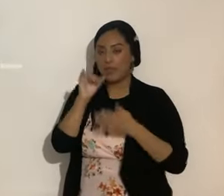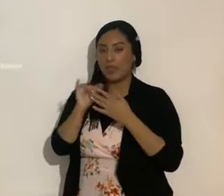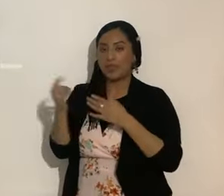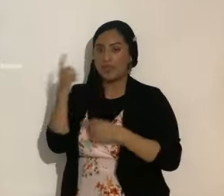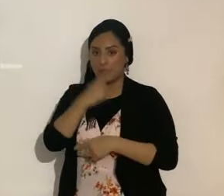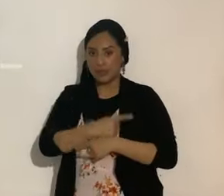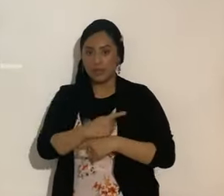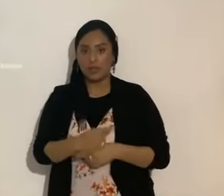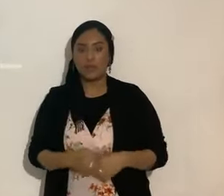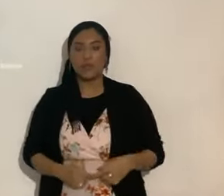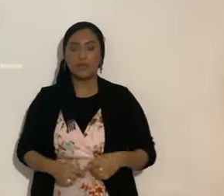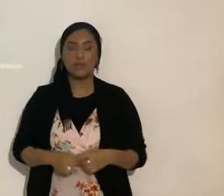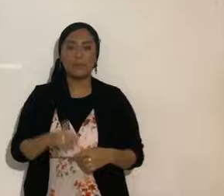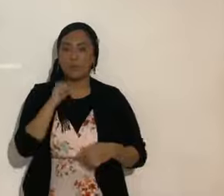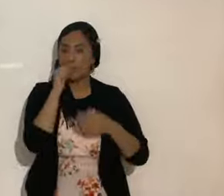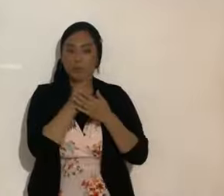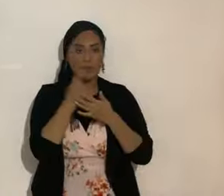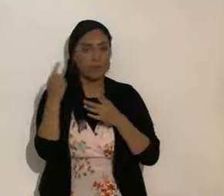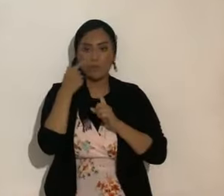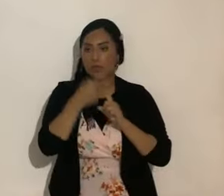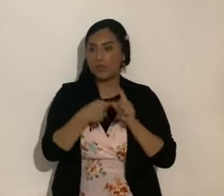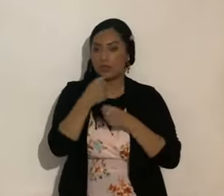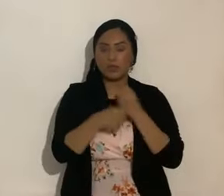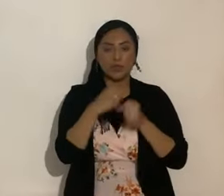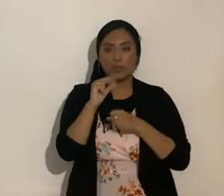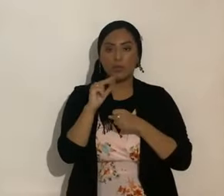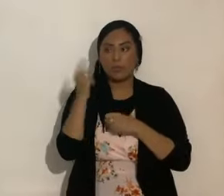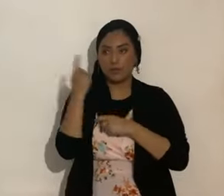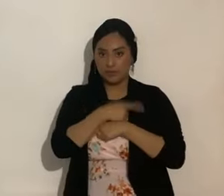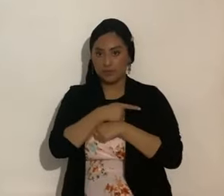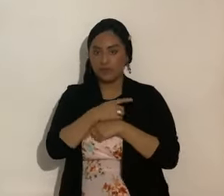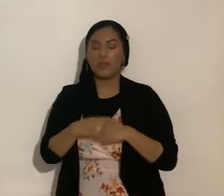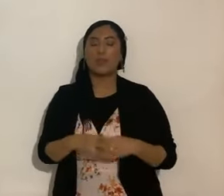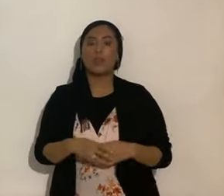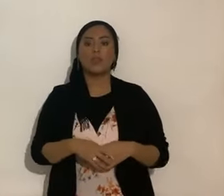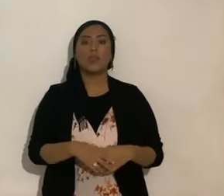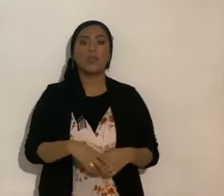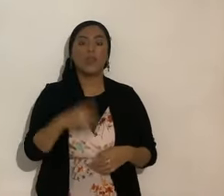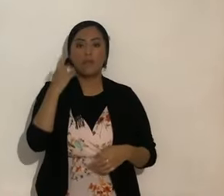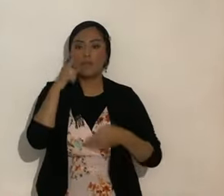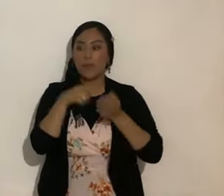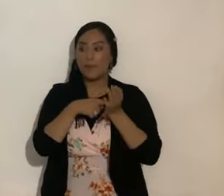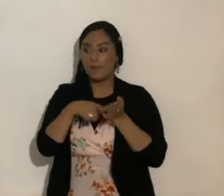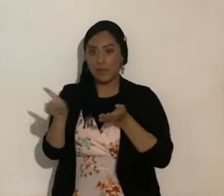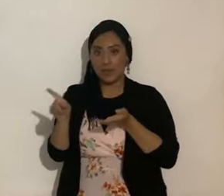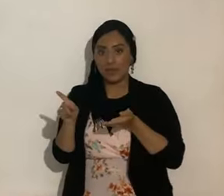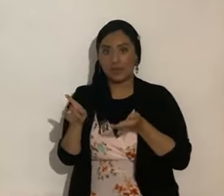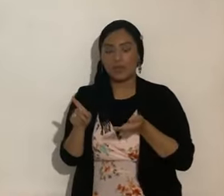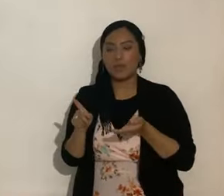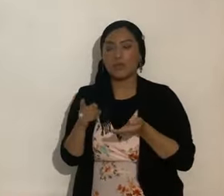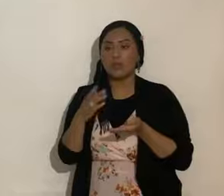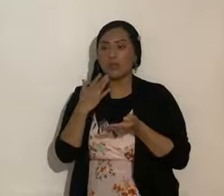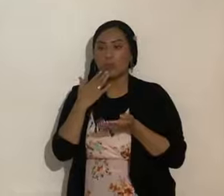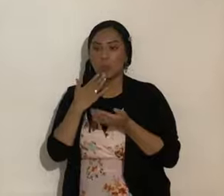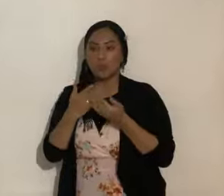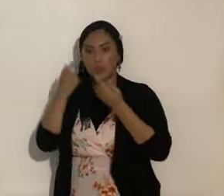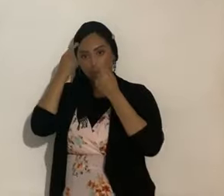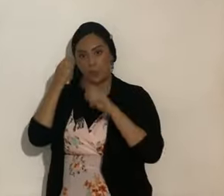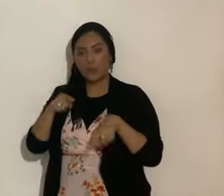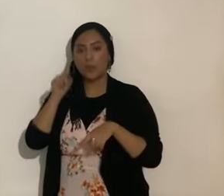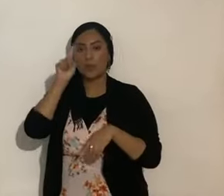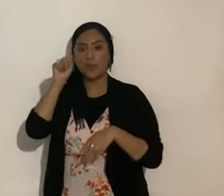para ese día, no los contrató por una semana, un mes, un año, no, para ese día, por un pago convenido en